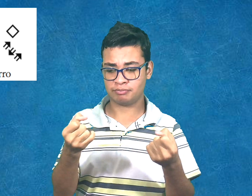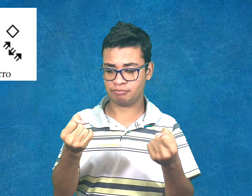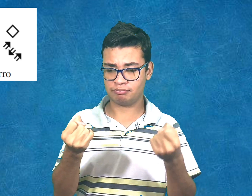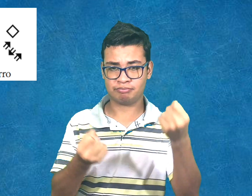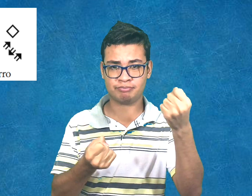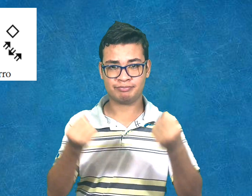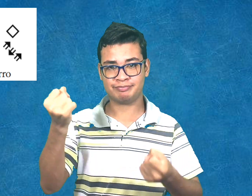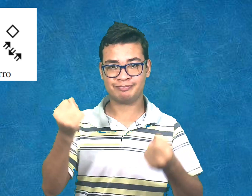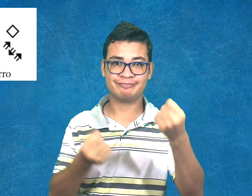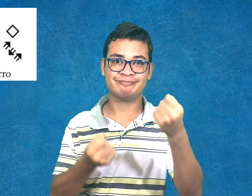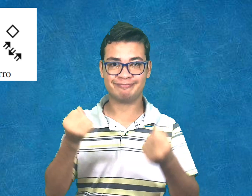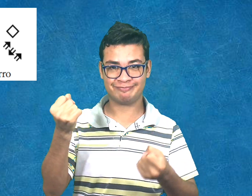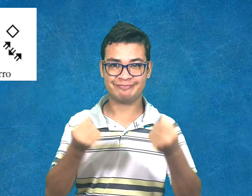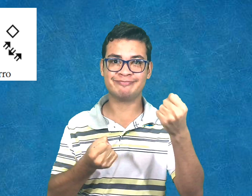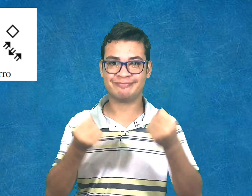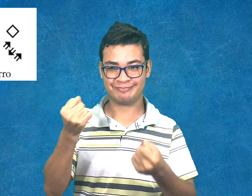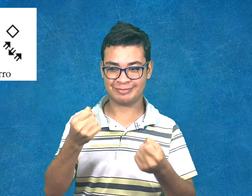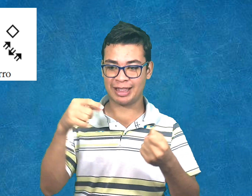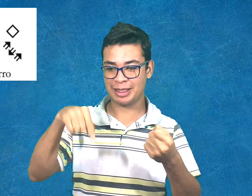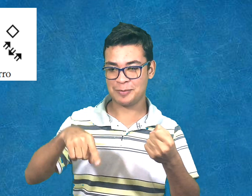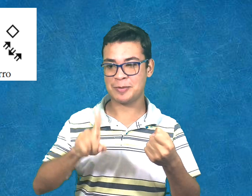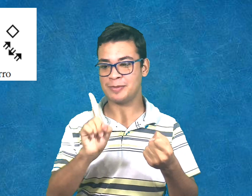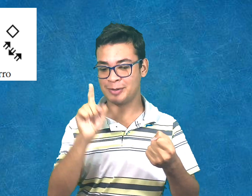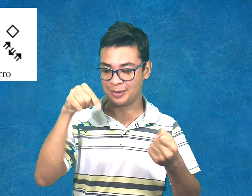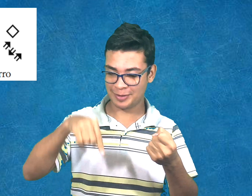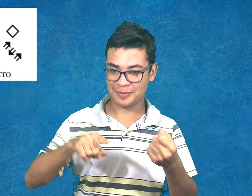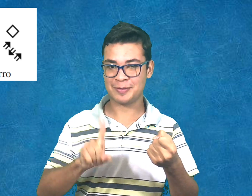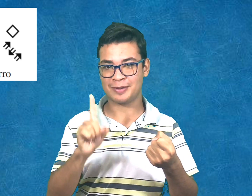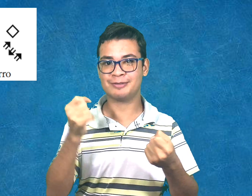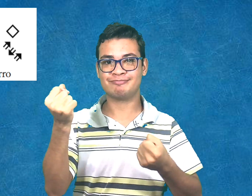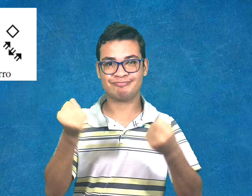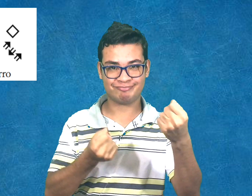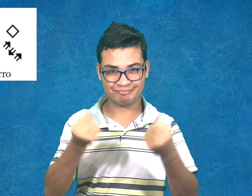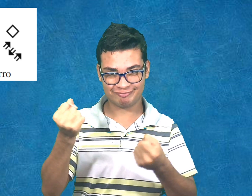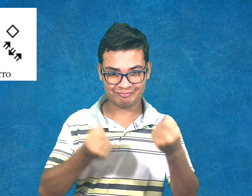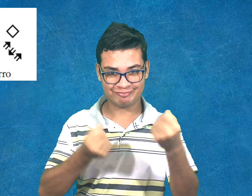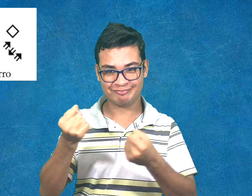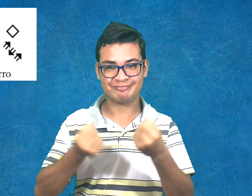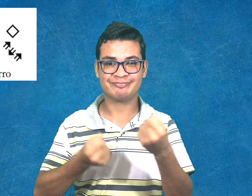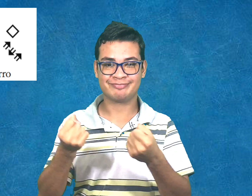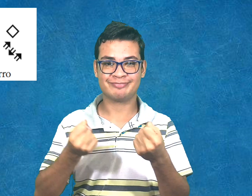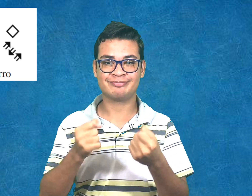Sinal de carro. Então, tem um movimento aqui para cima e para baixo. O nome é carro.